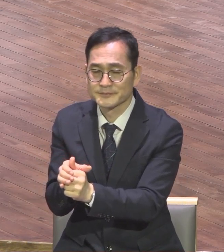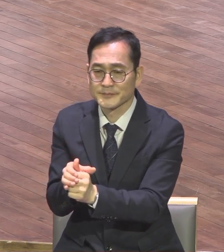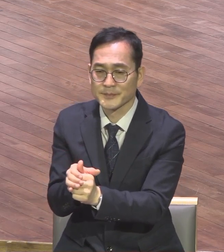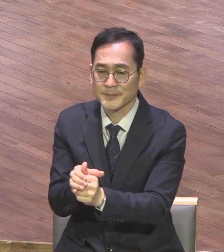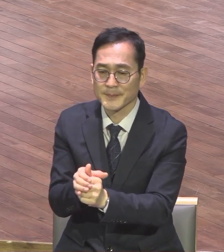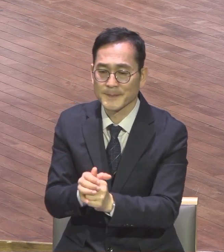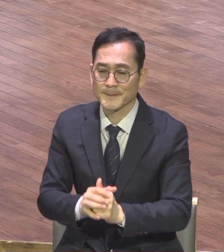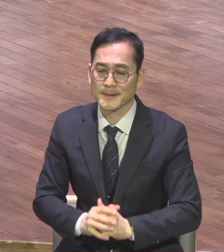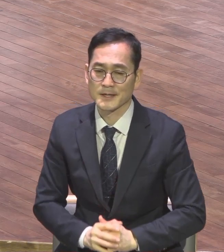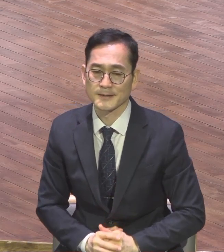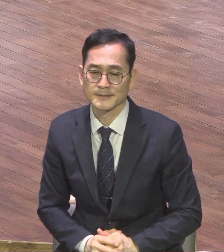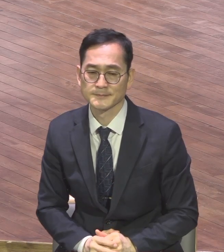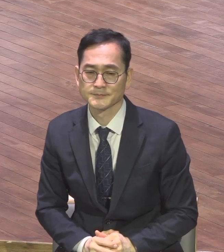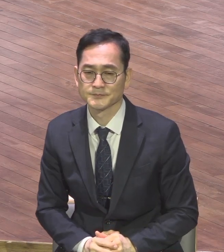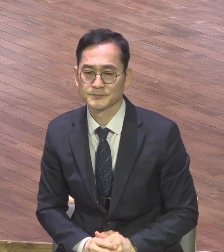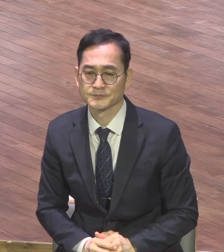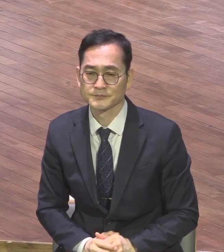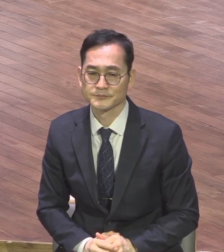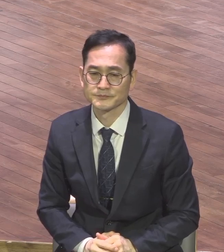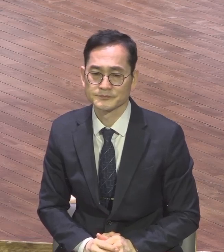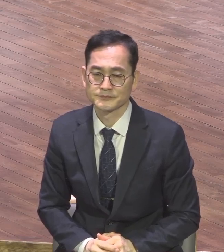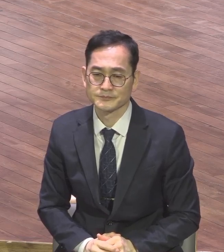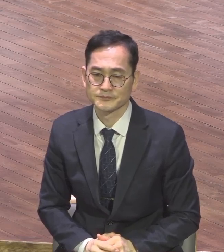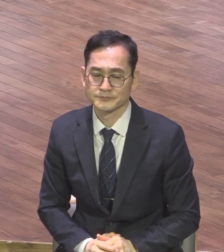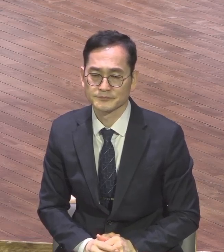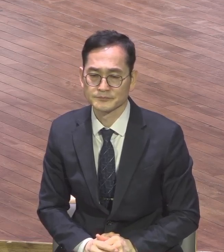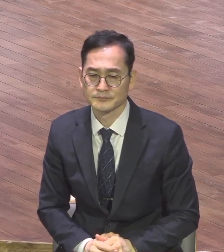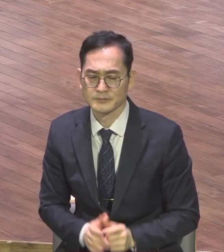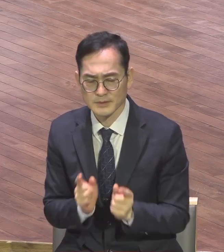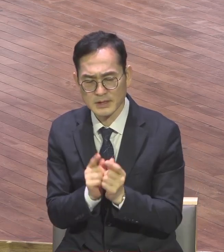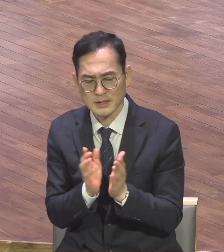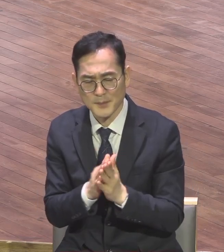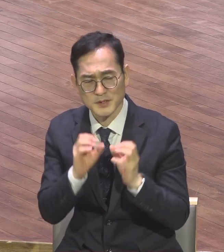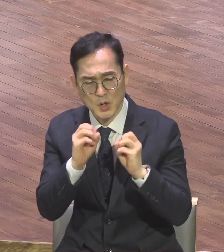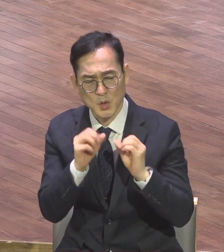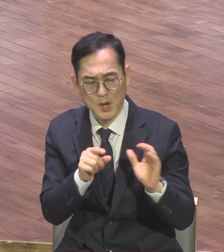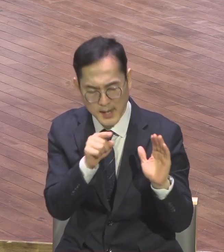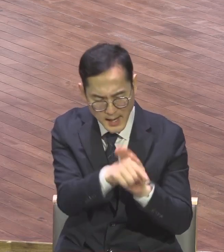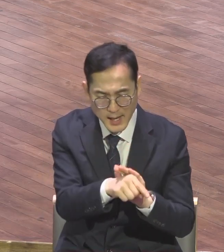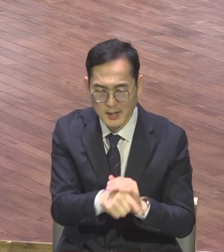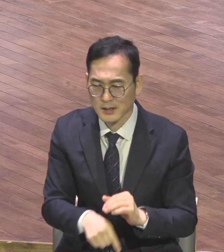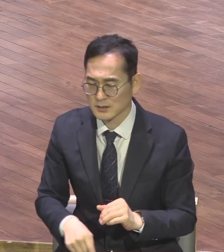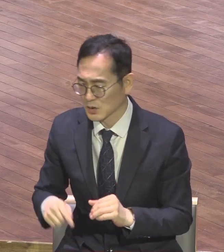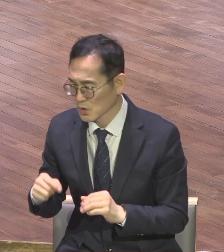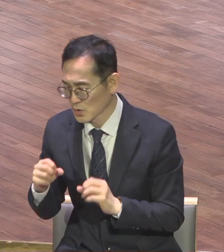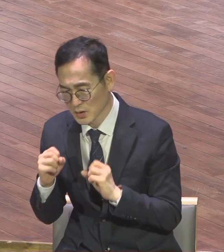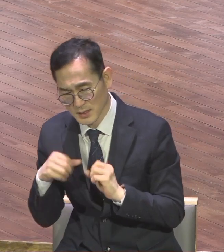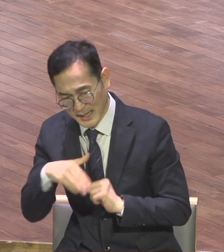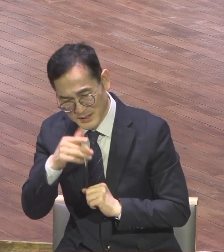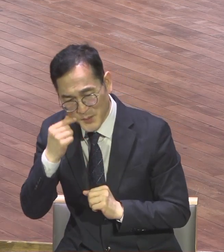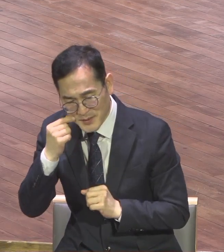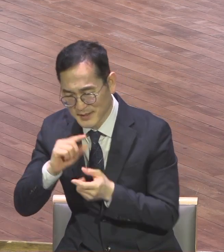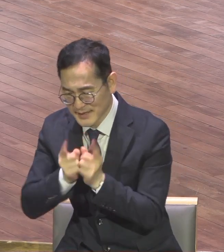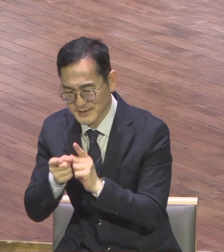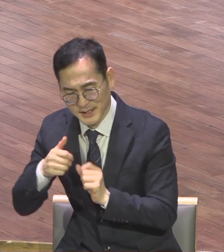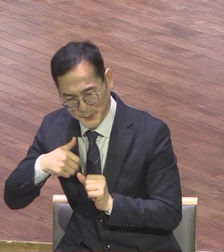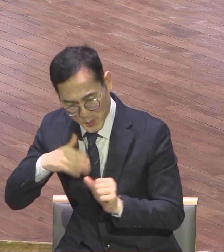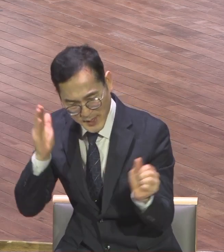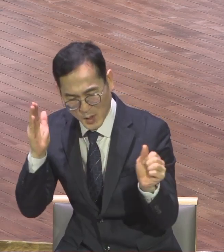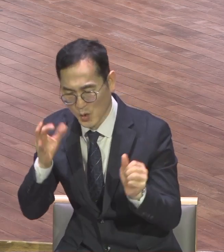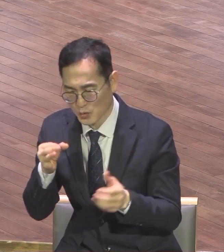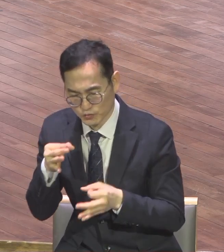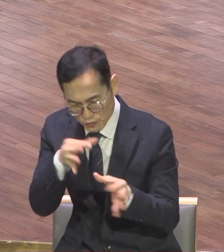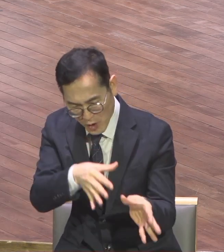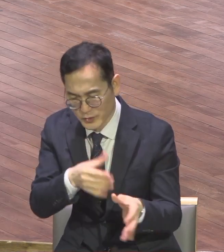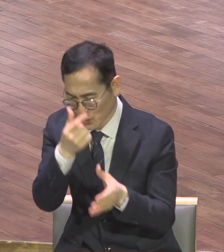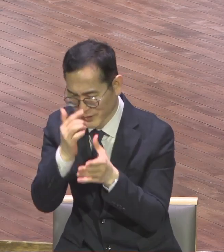그래서 명실공히 가든지 보내든지 전 세계 각 나라를 향해서 기도하는,